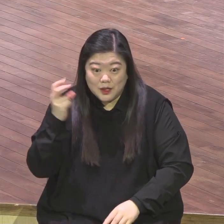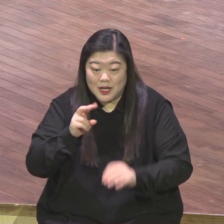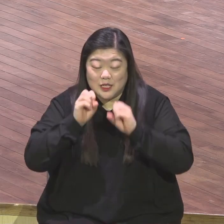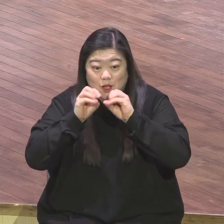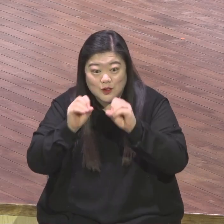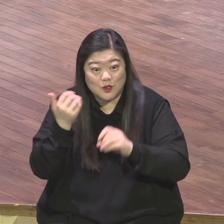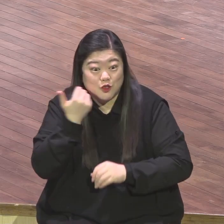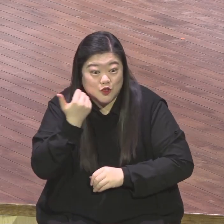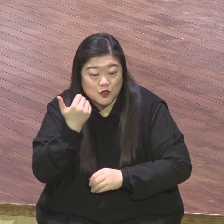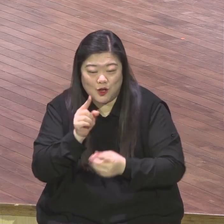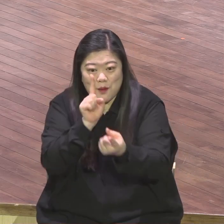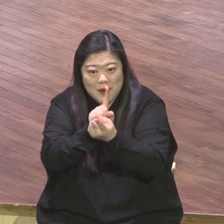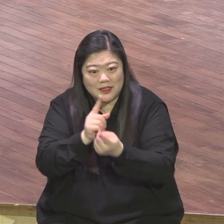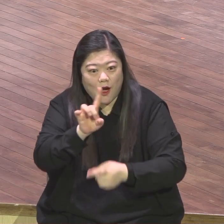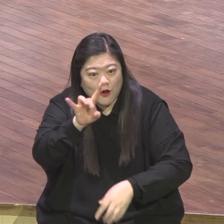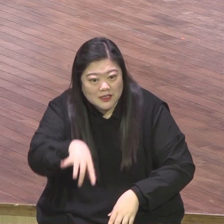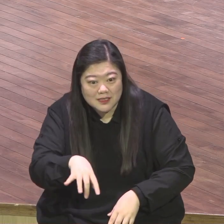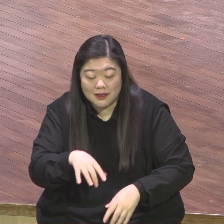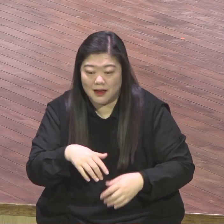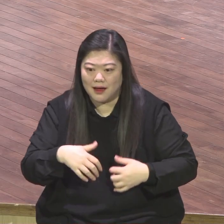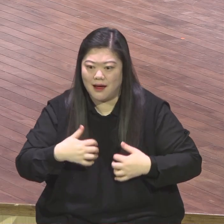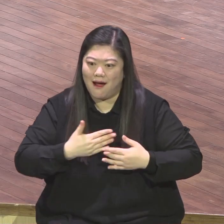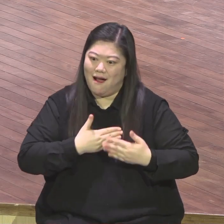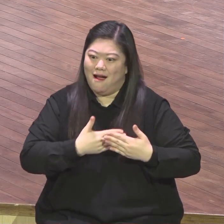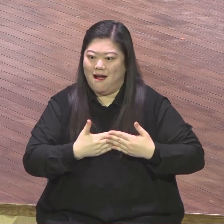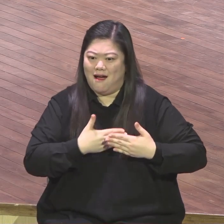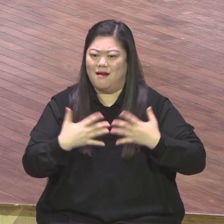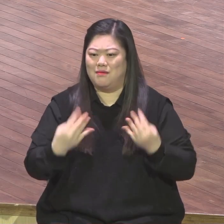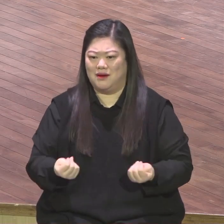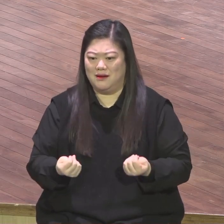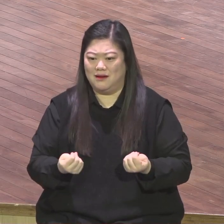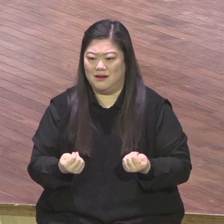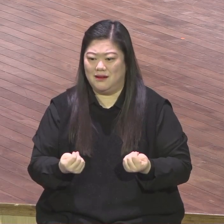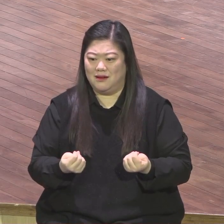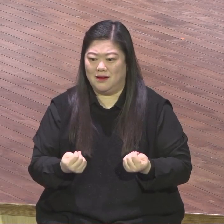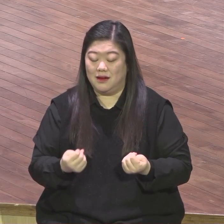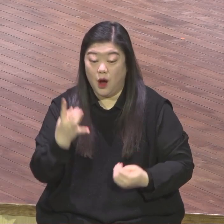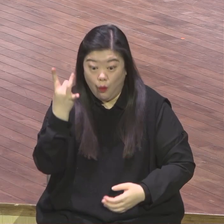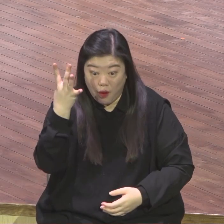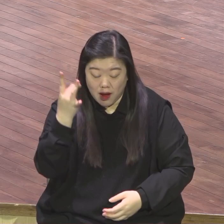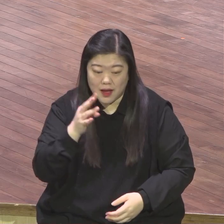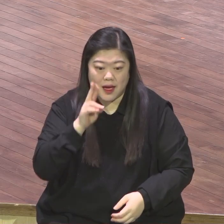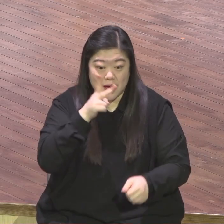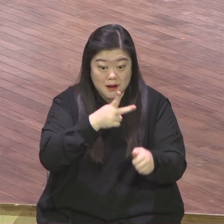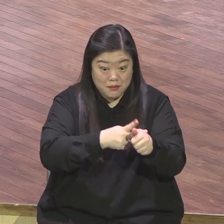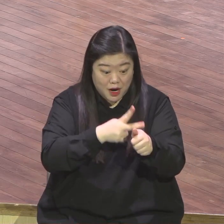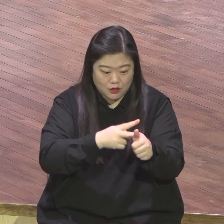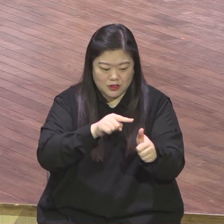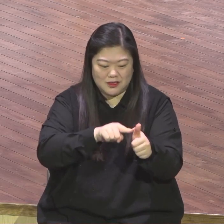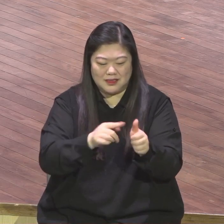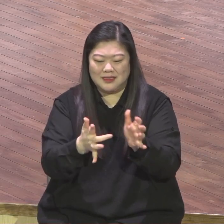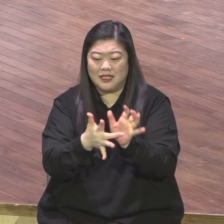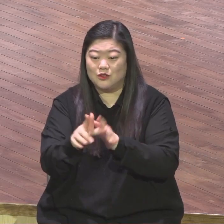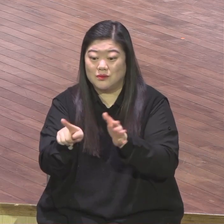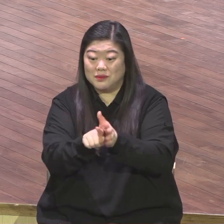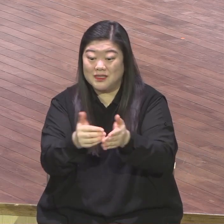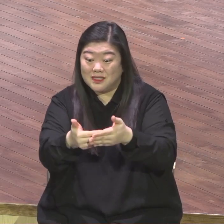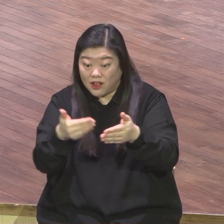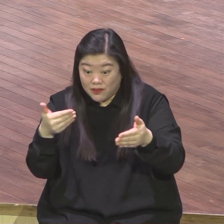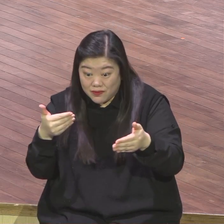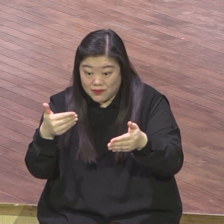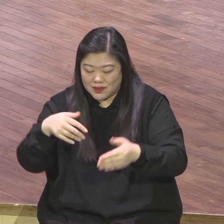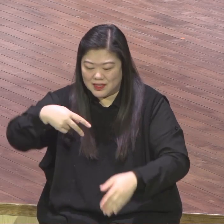말이에요. 사실 그 전까지는 율법이 충만해가지고 예수 믿는 사람들을